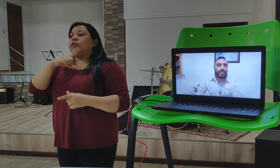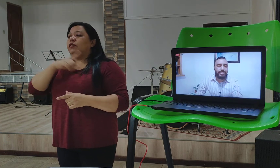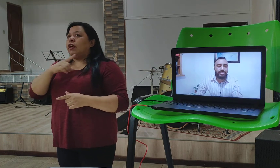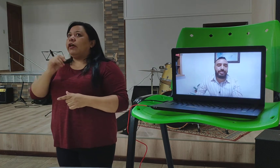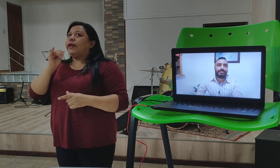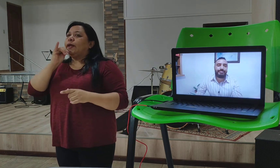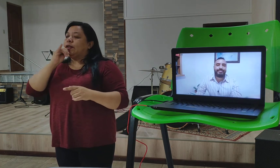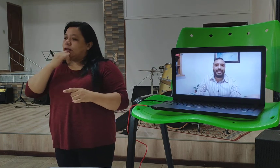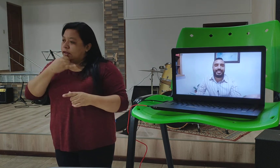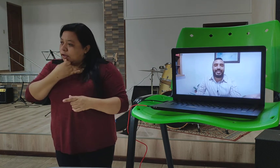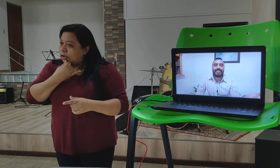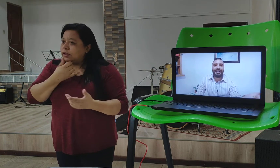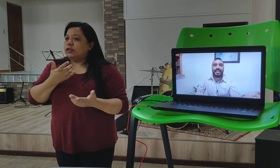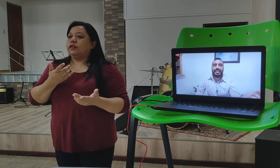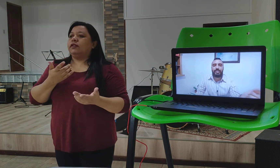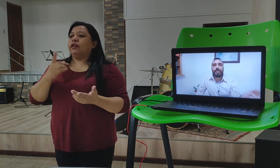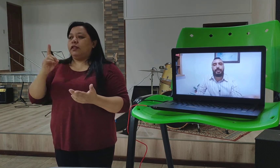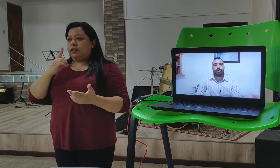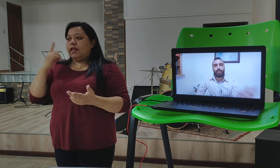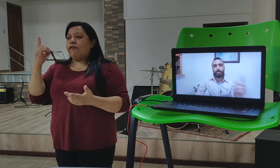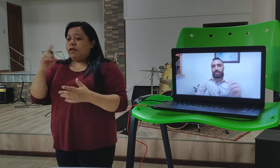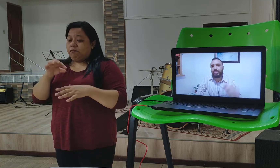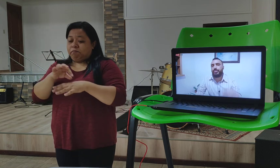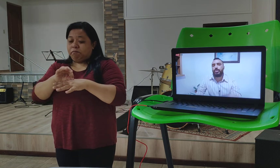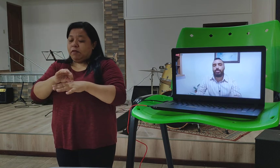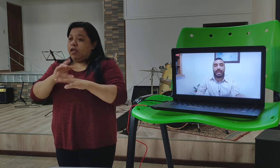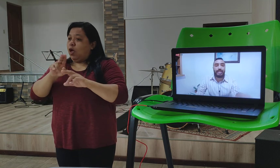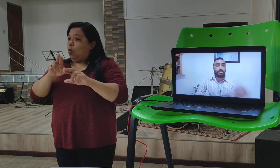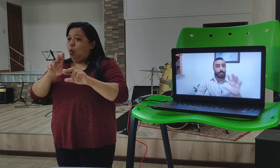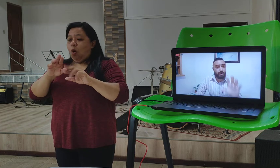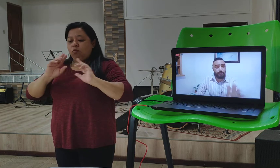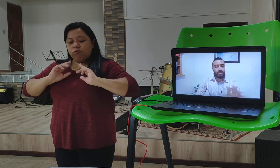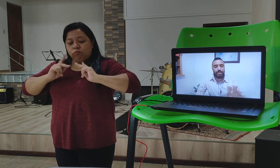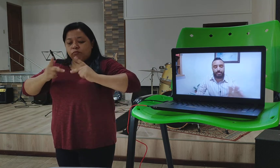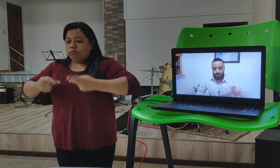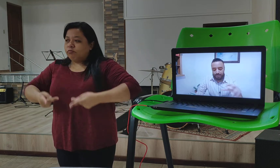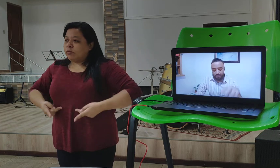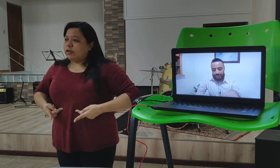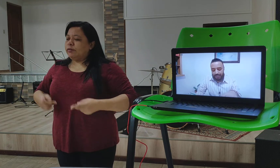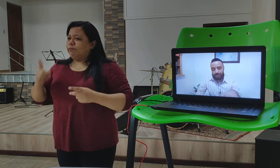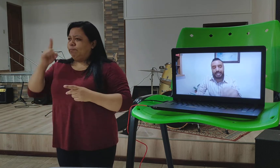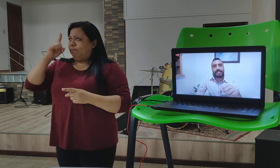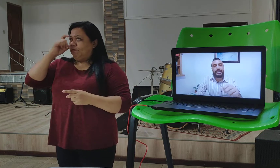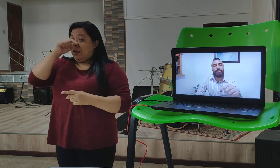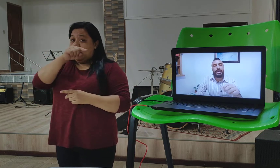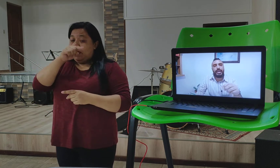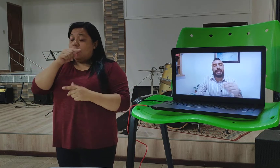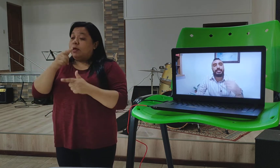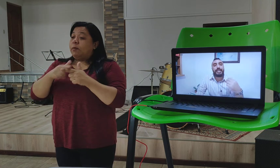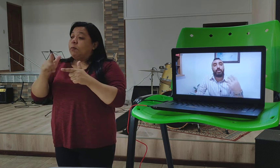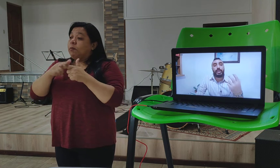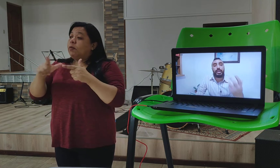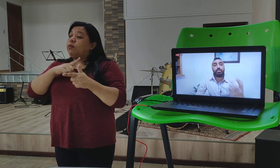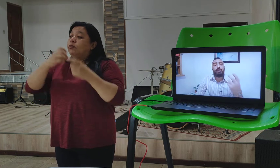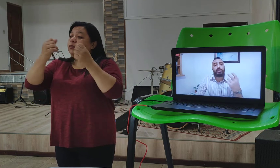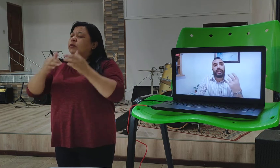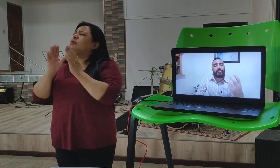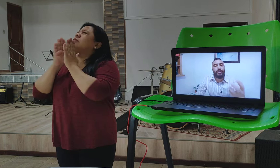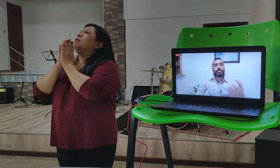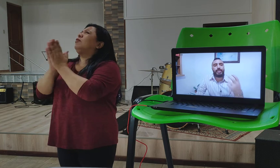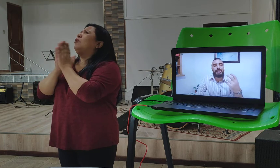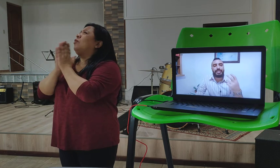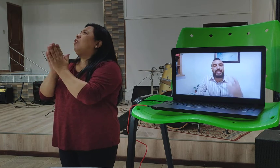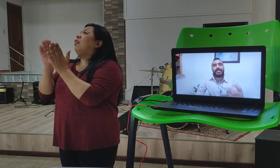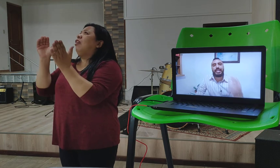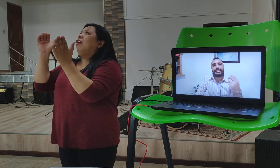ficava triste, entende? Então ele passou por muitas dificuldades. Para os irmãos terem uma noção, nessa ocasião ele está orando ao